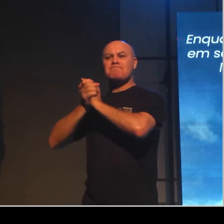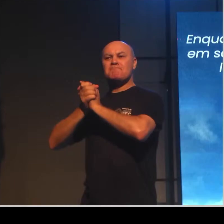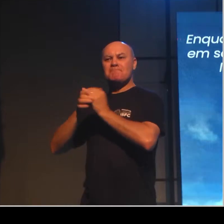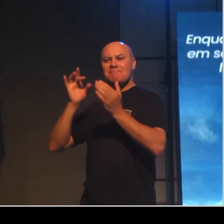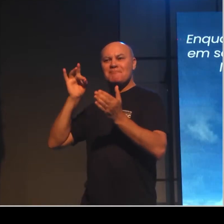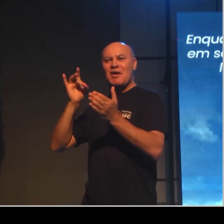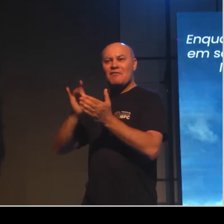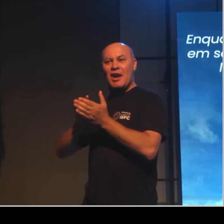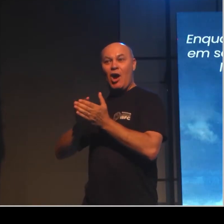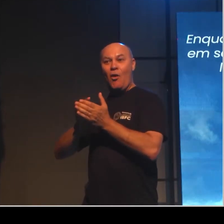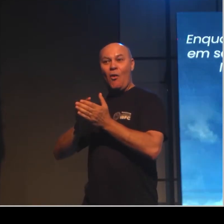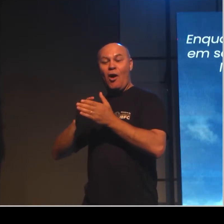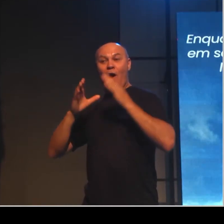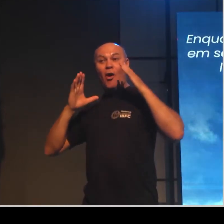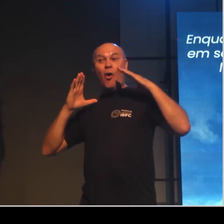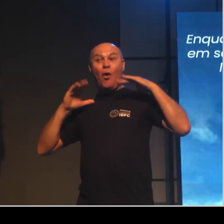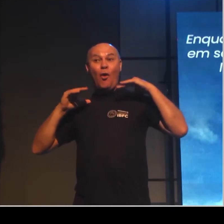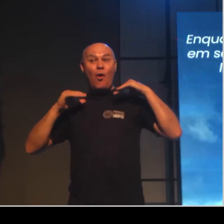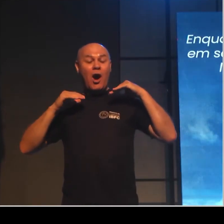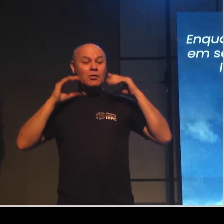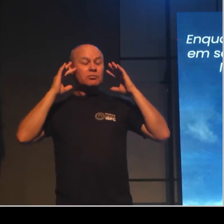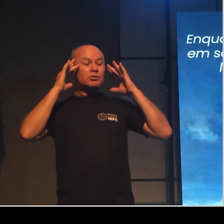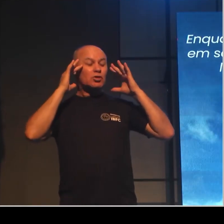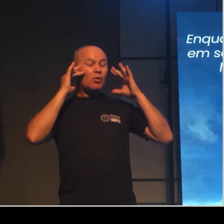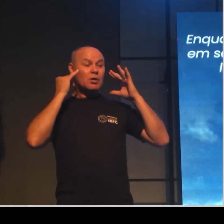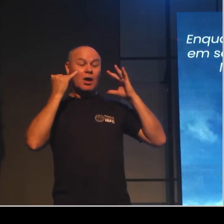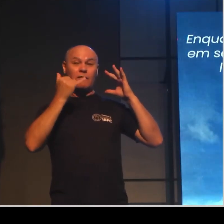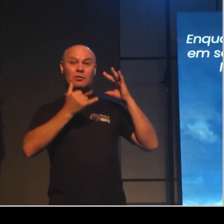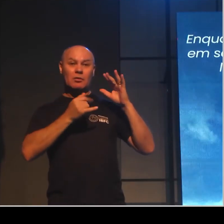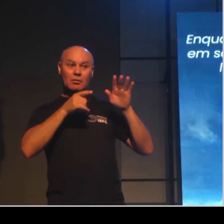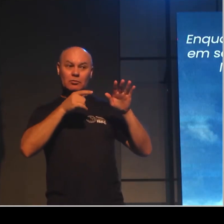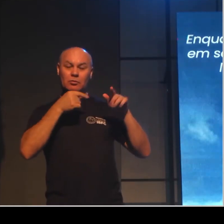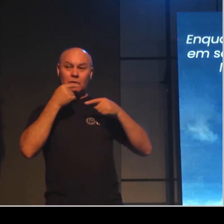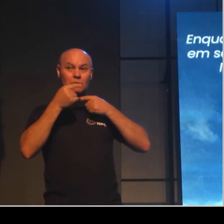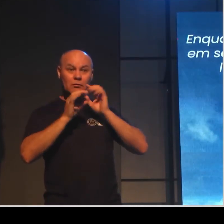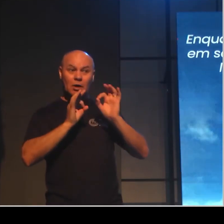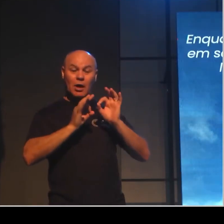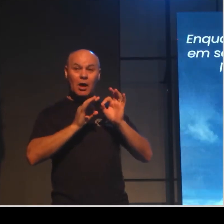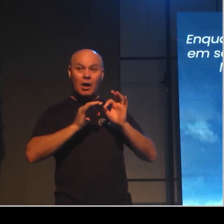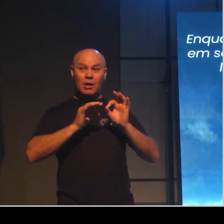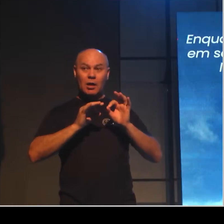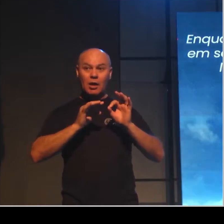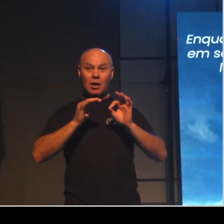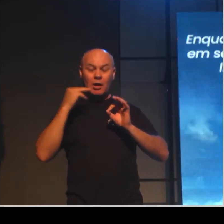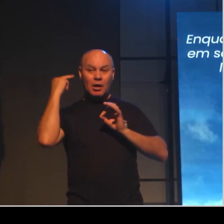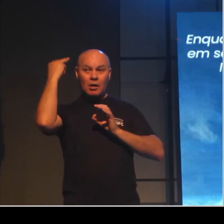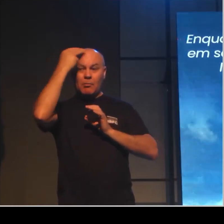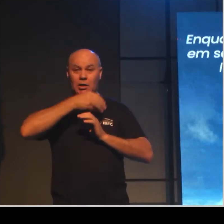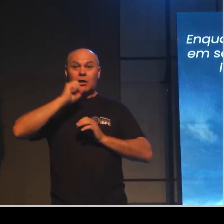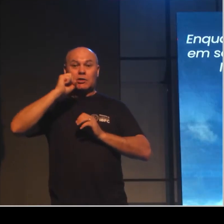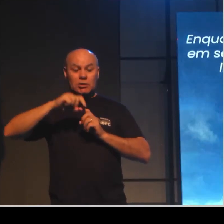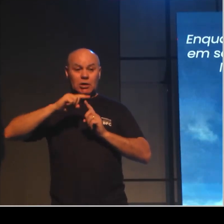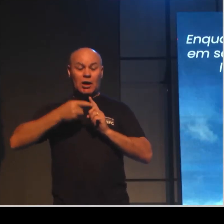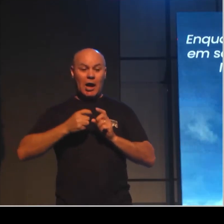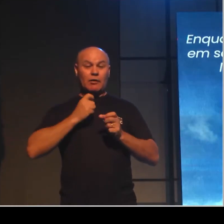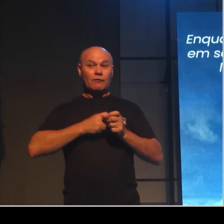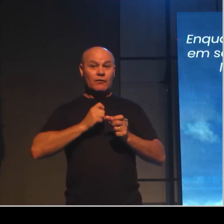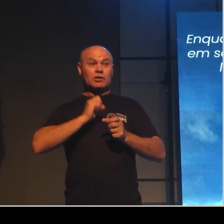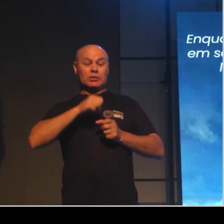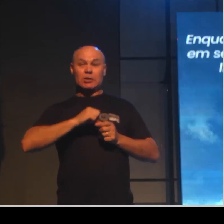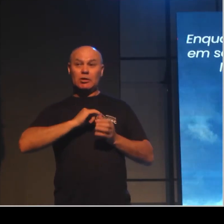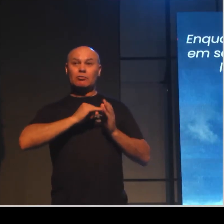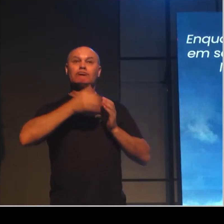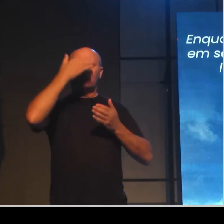para fazer. Eu pergunto, o que mudou? Nada. Mas agora José